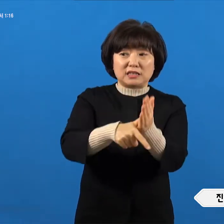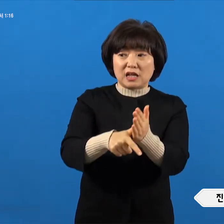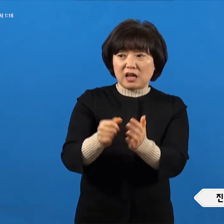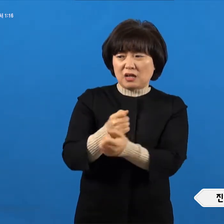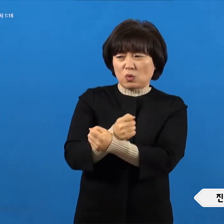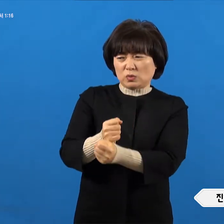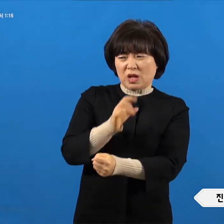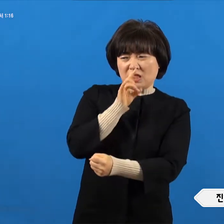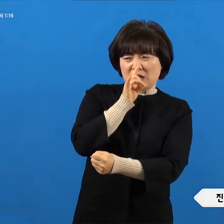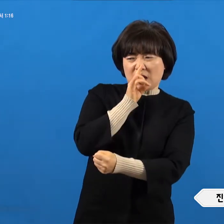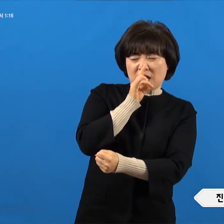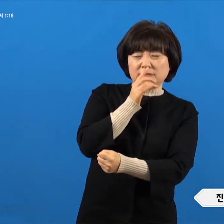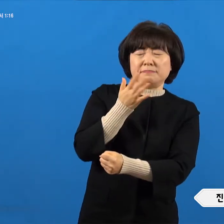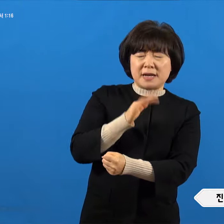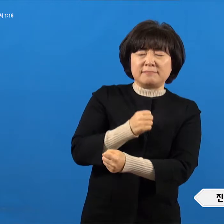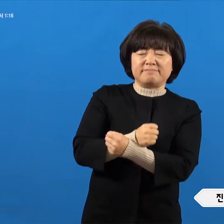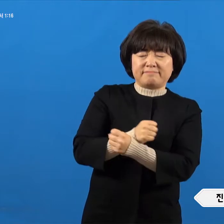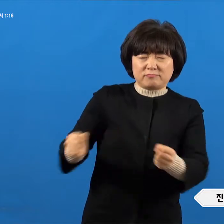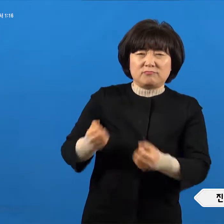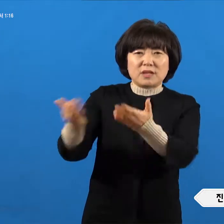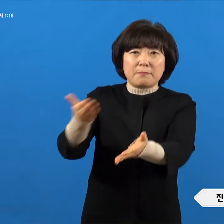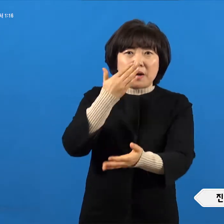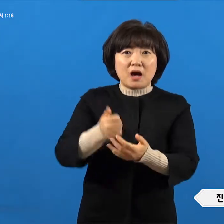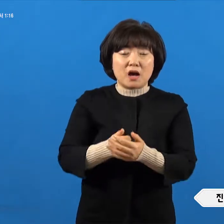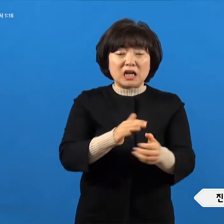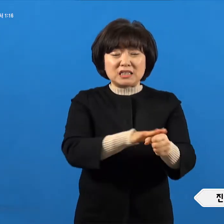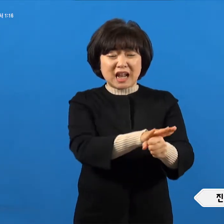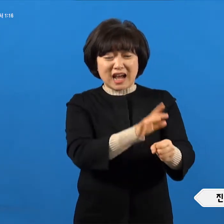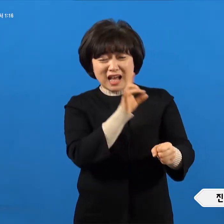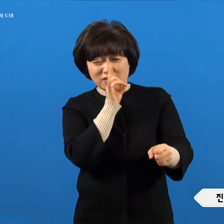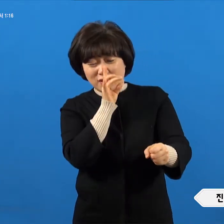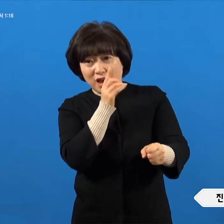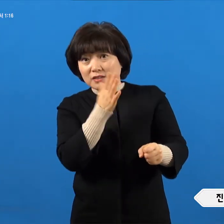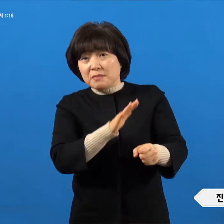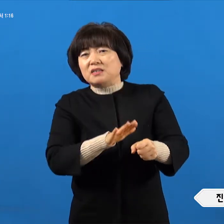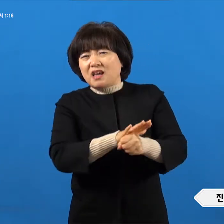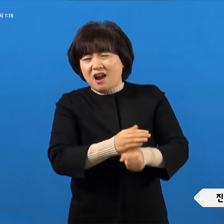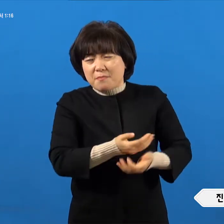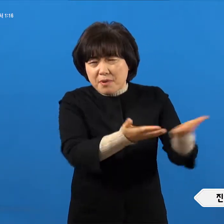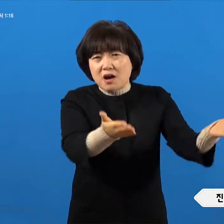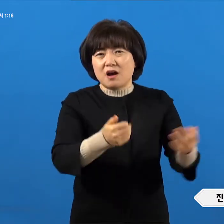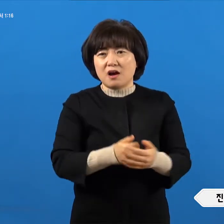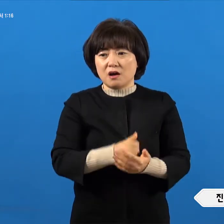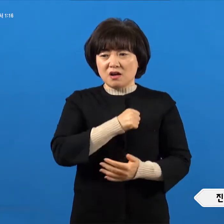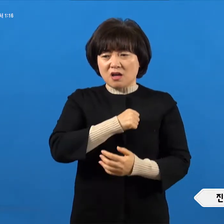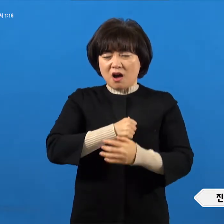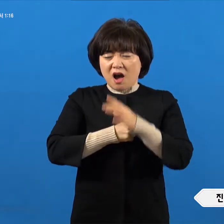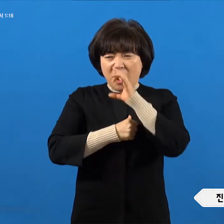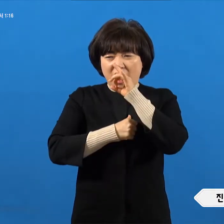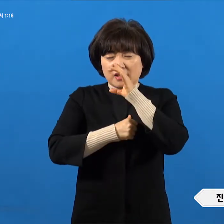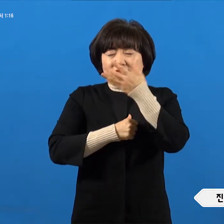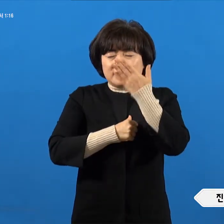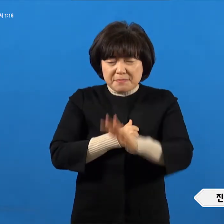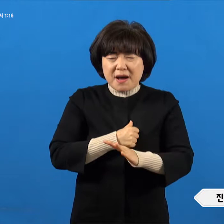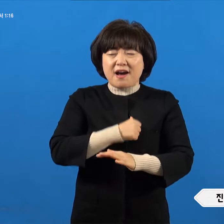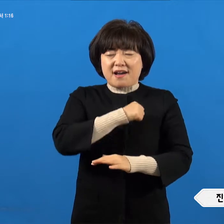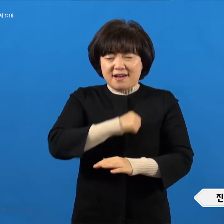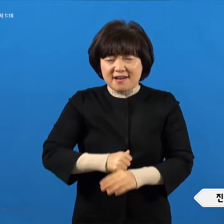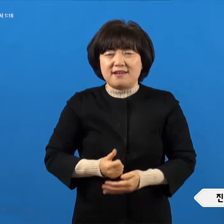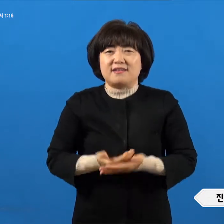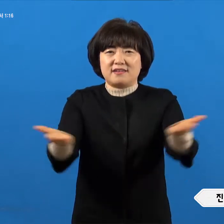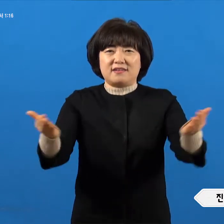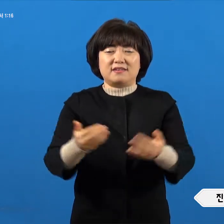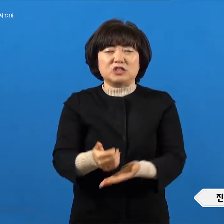없는 사람을 용서합니다. 사랑할 수 없는 것을 사랑합니다. 견딜 수 없는 것을 견디게 하십니다. 섬기게 하시고